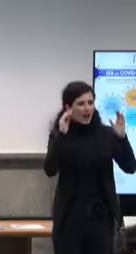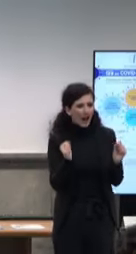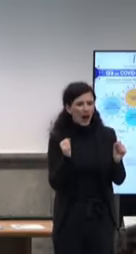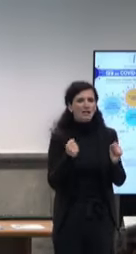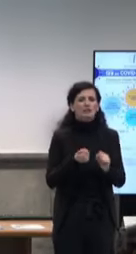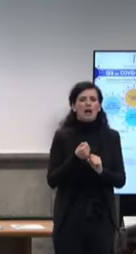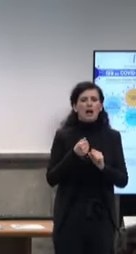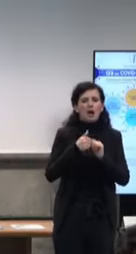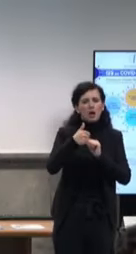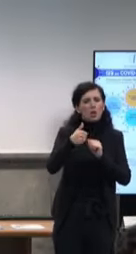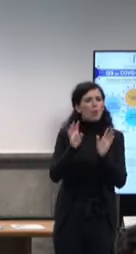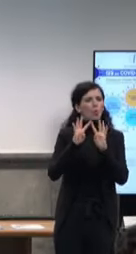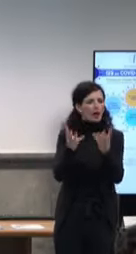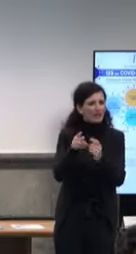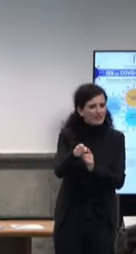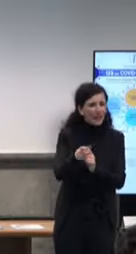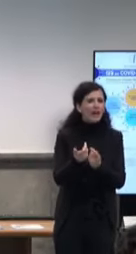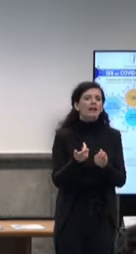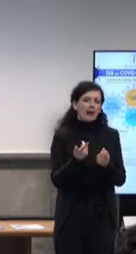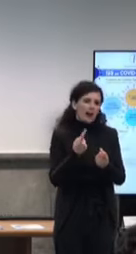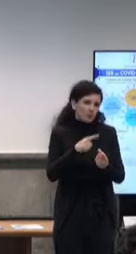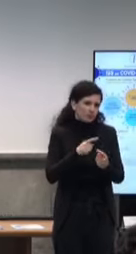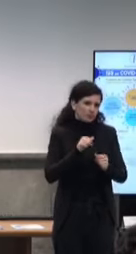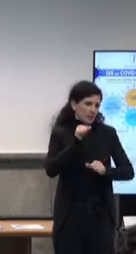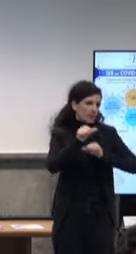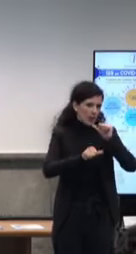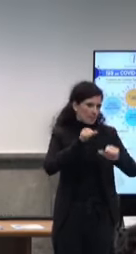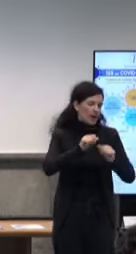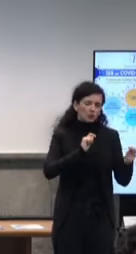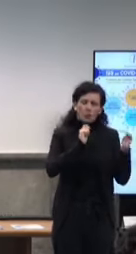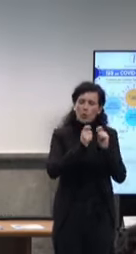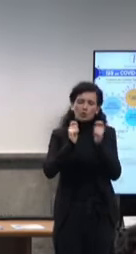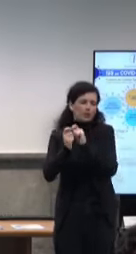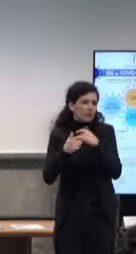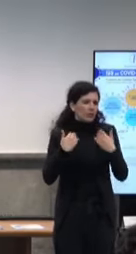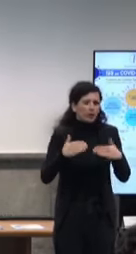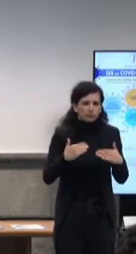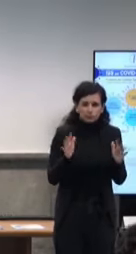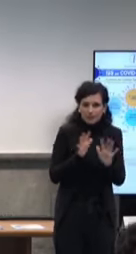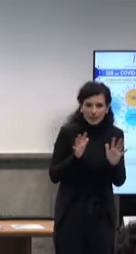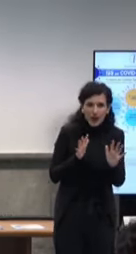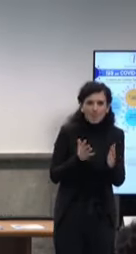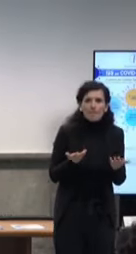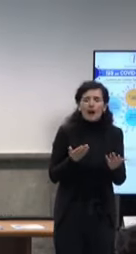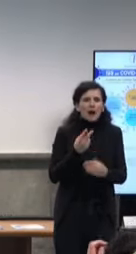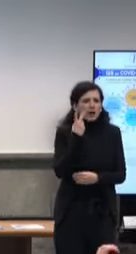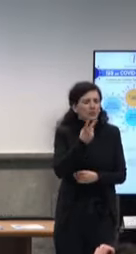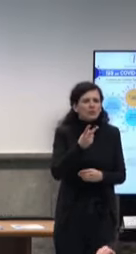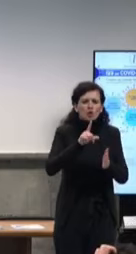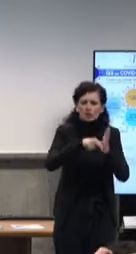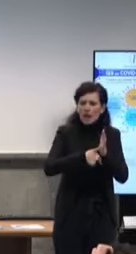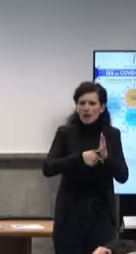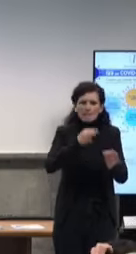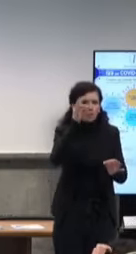le previsioni siano state modificate modificate in maniera drammatica perché comunque abbiamo assistito ad una rapidità